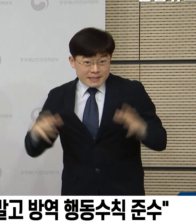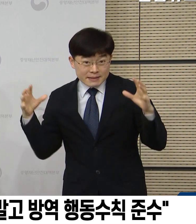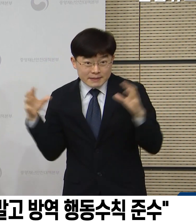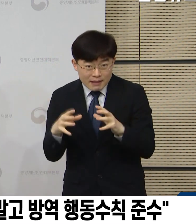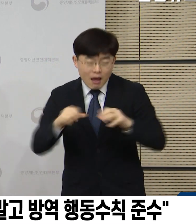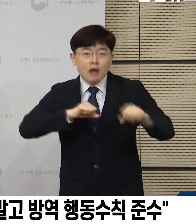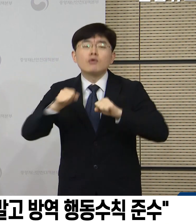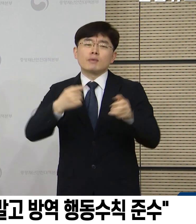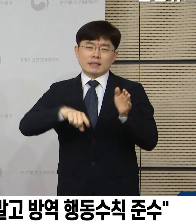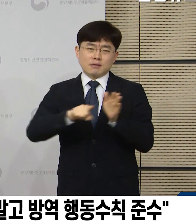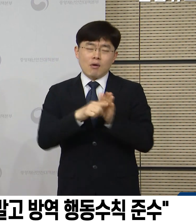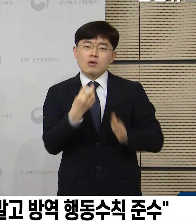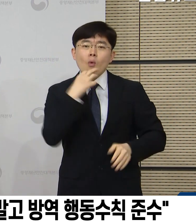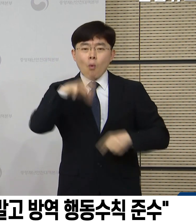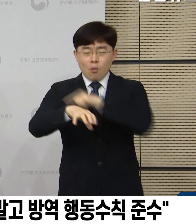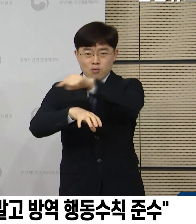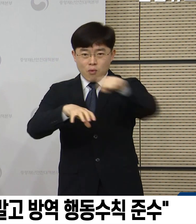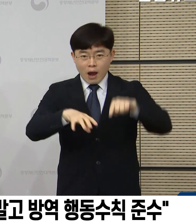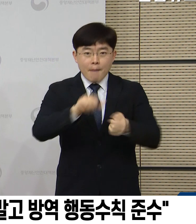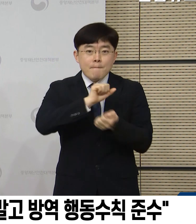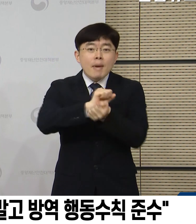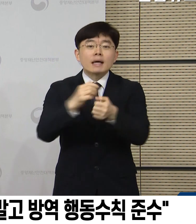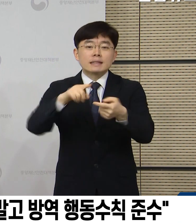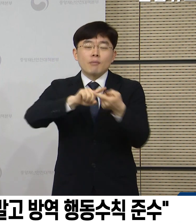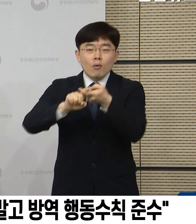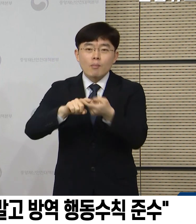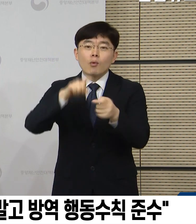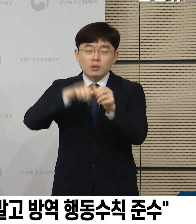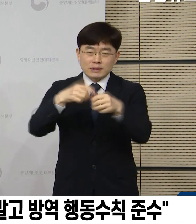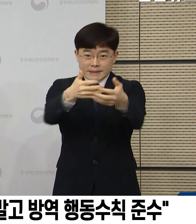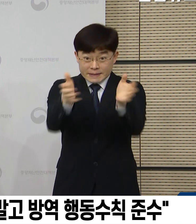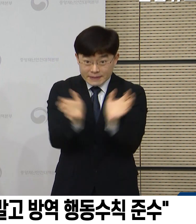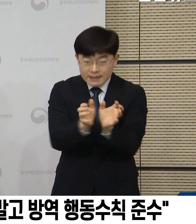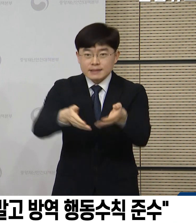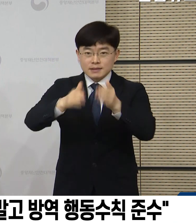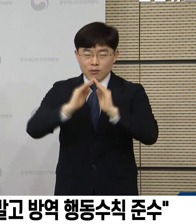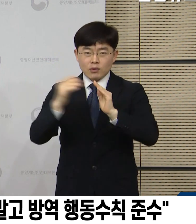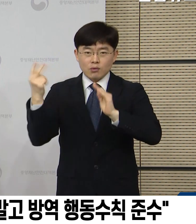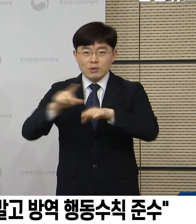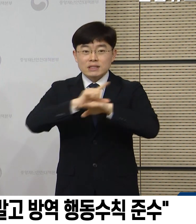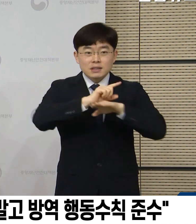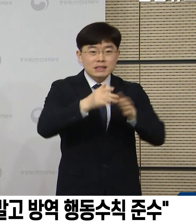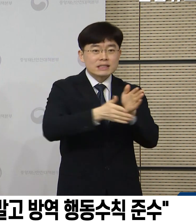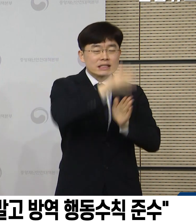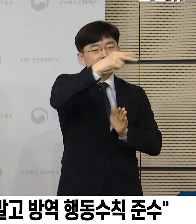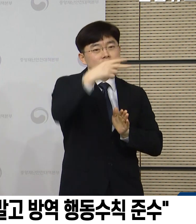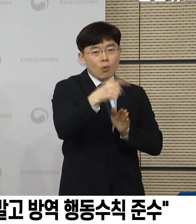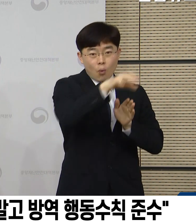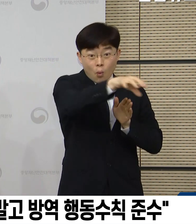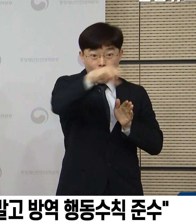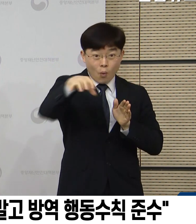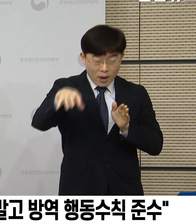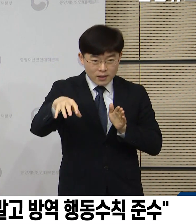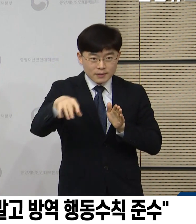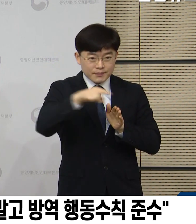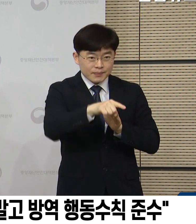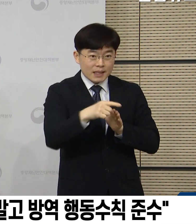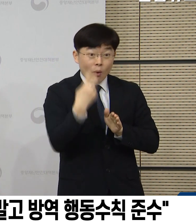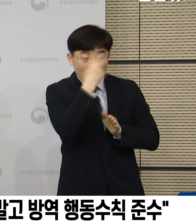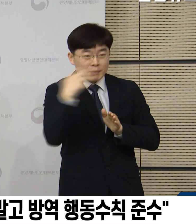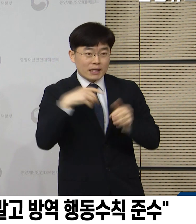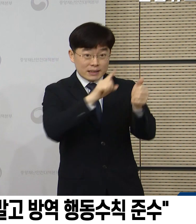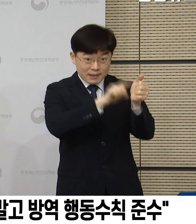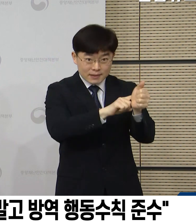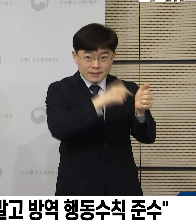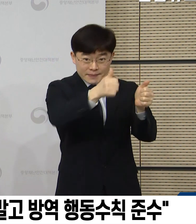위하여 수도권 방역 협의체를 운영하고 있으며 시도 역학조사반 간의 공동